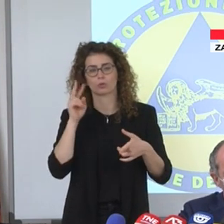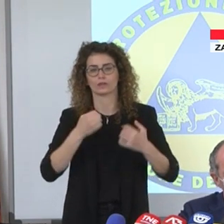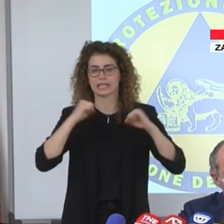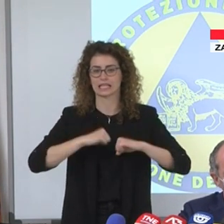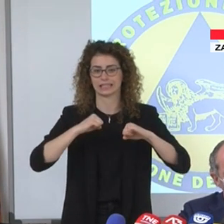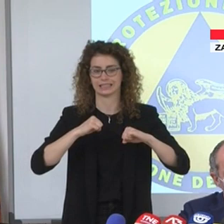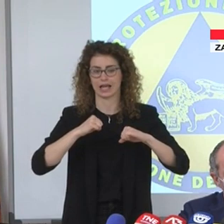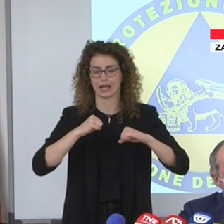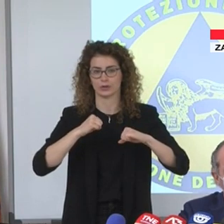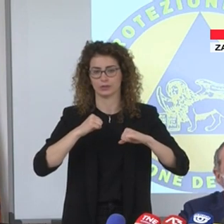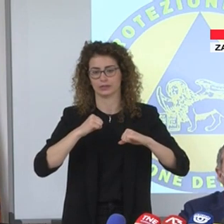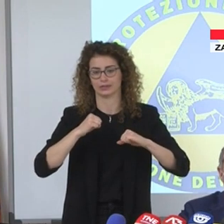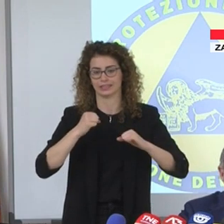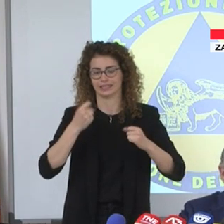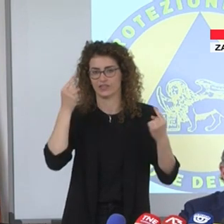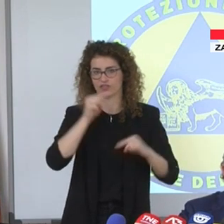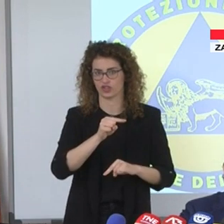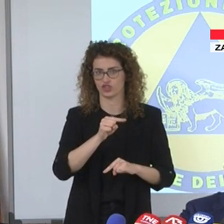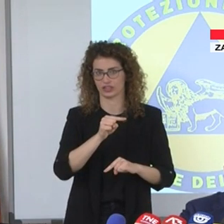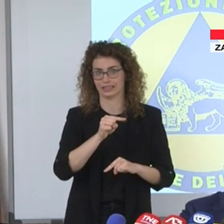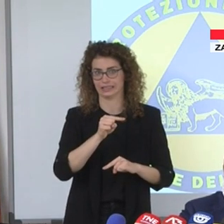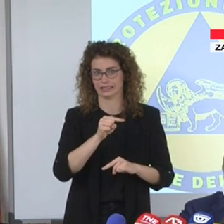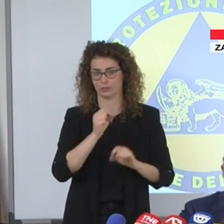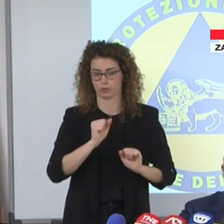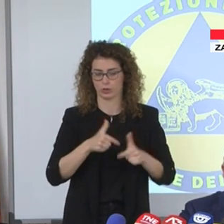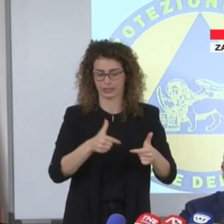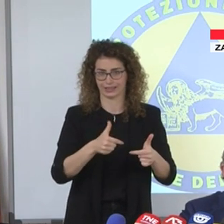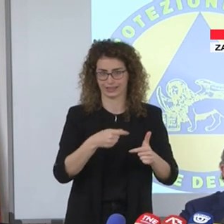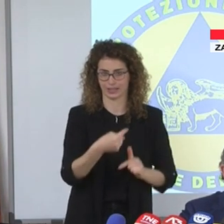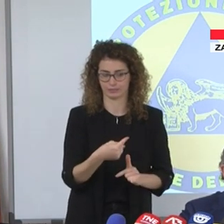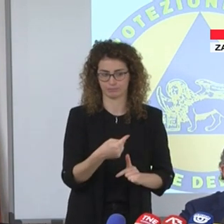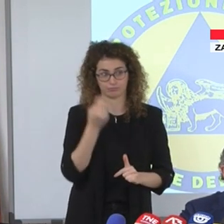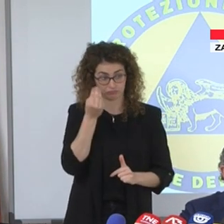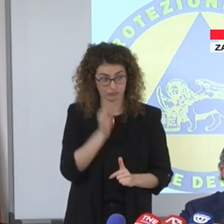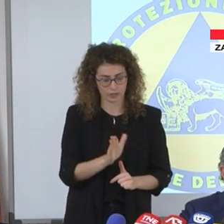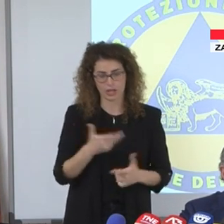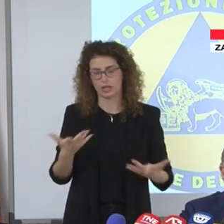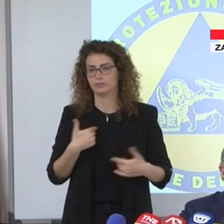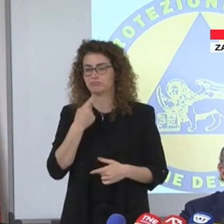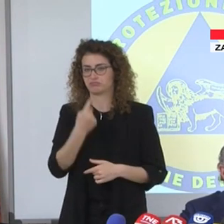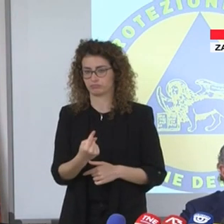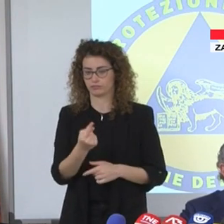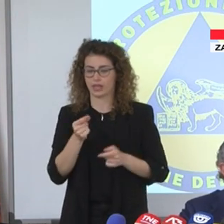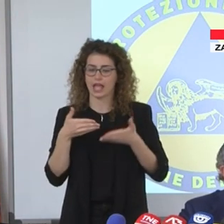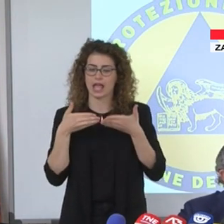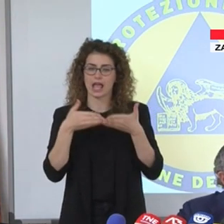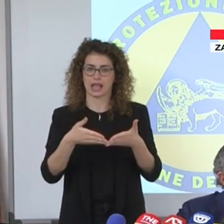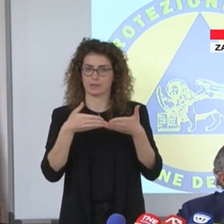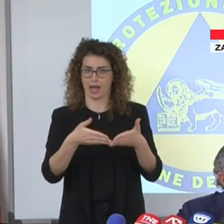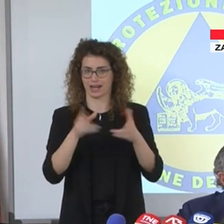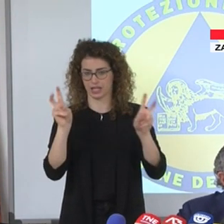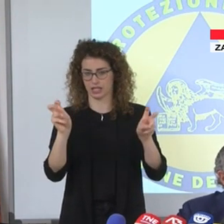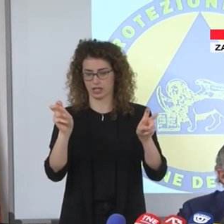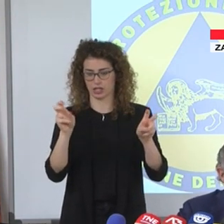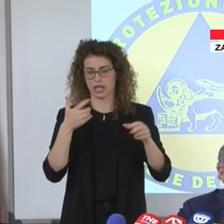Lei si è fatto un'idea? Guarda, io dico questo, dico che rispetto agli sbarchi penso che non ci sia un approccio ideologico,